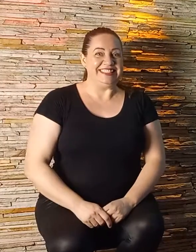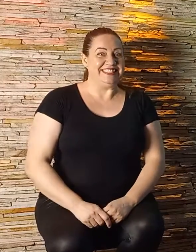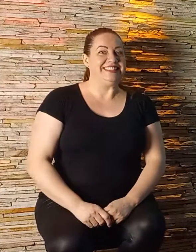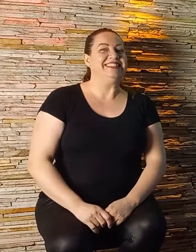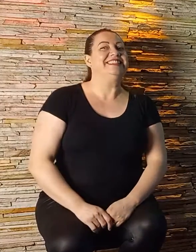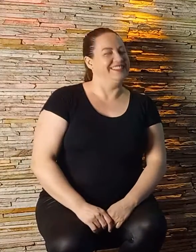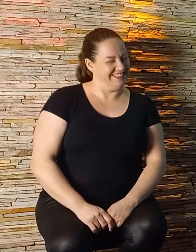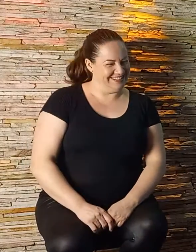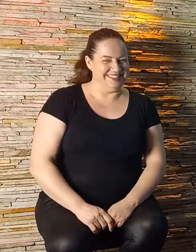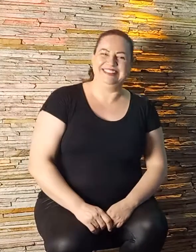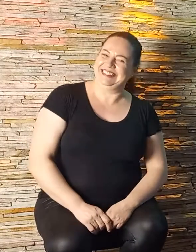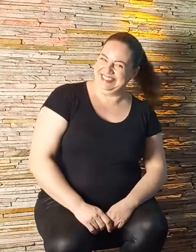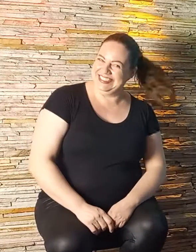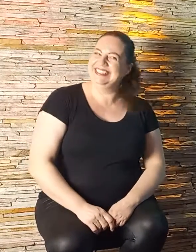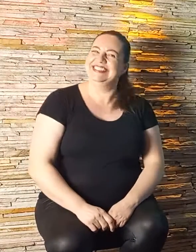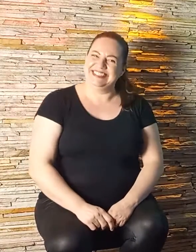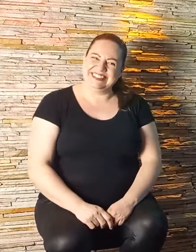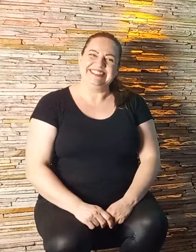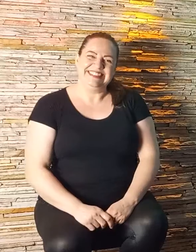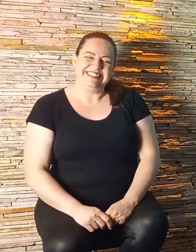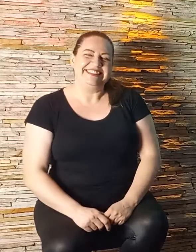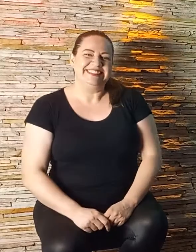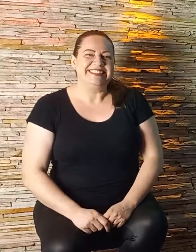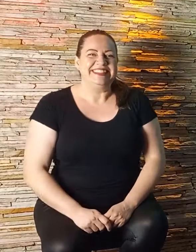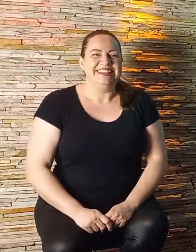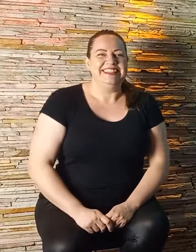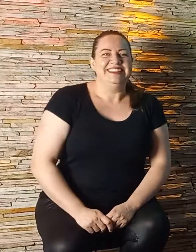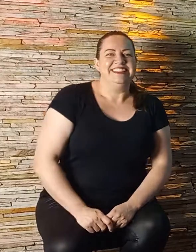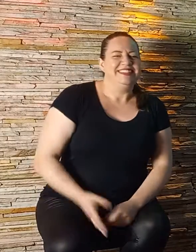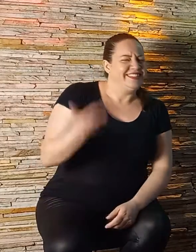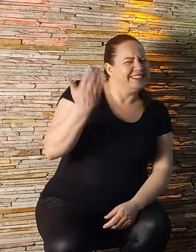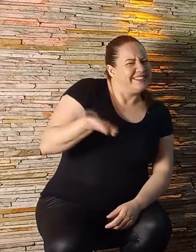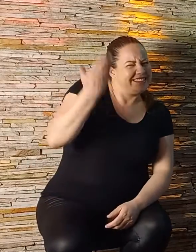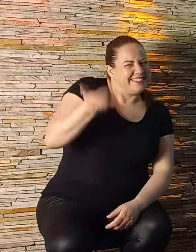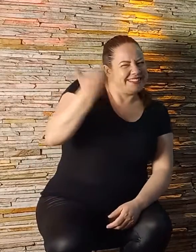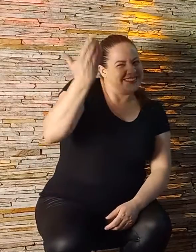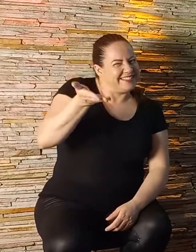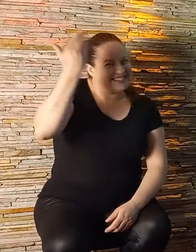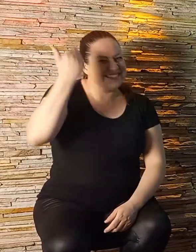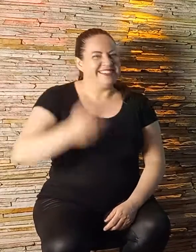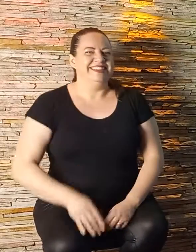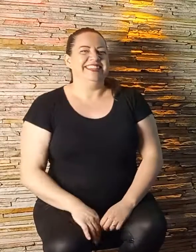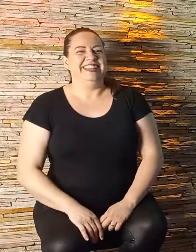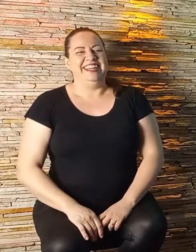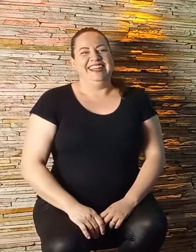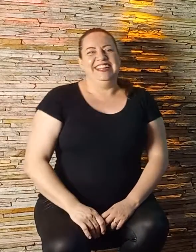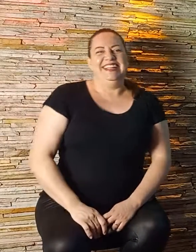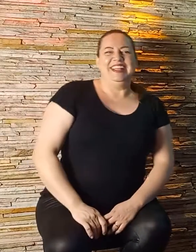o craque sabe só DJ